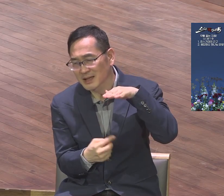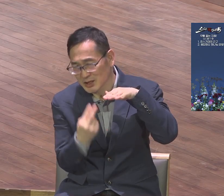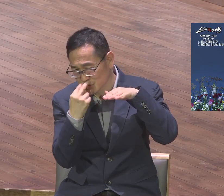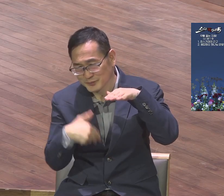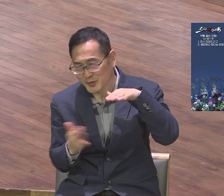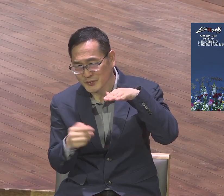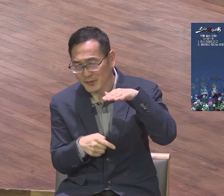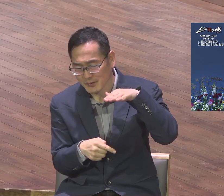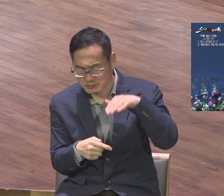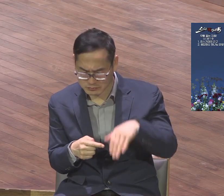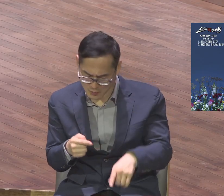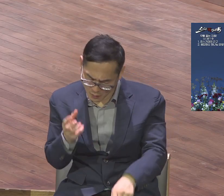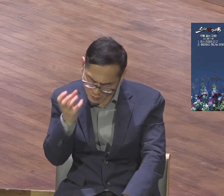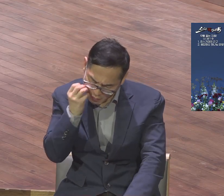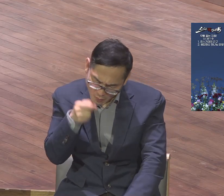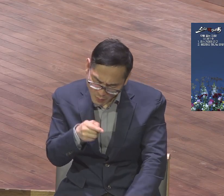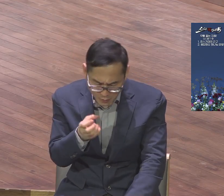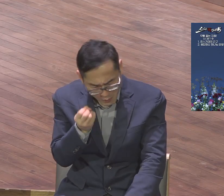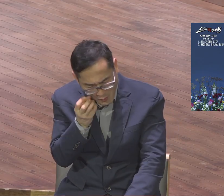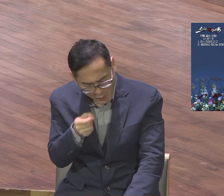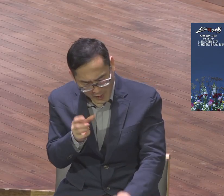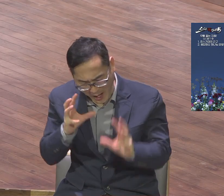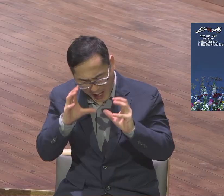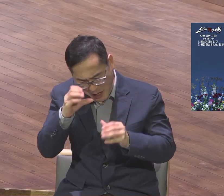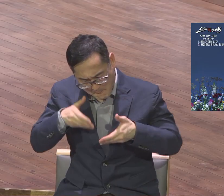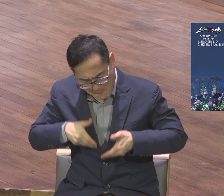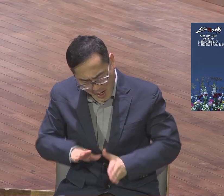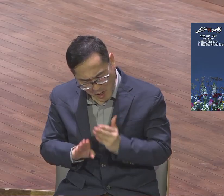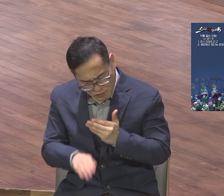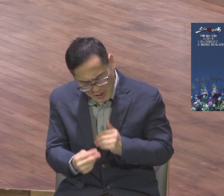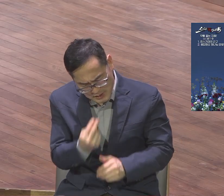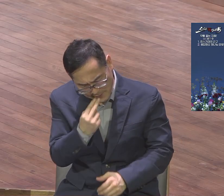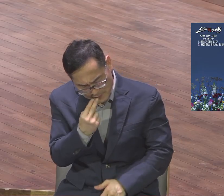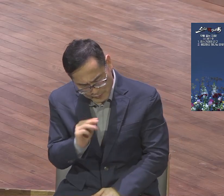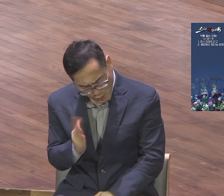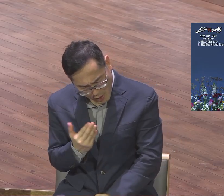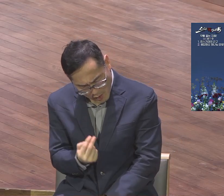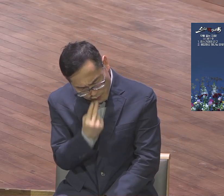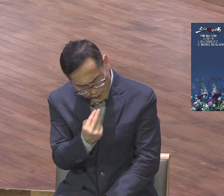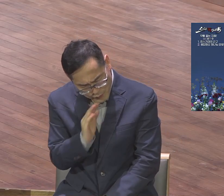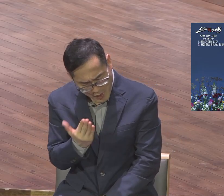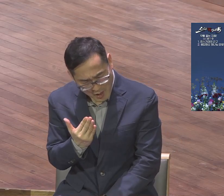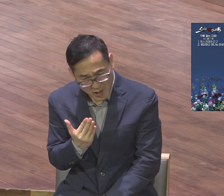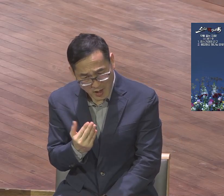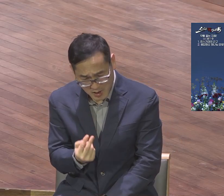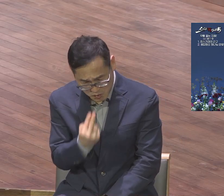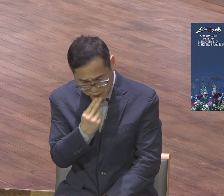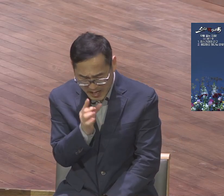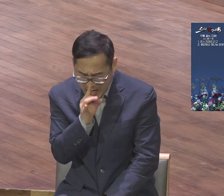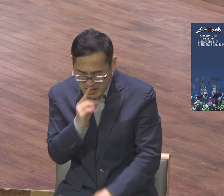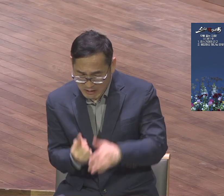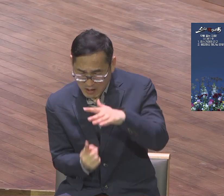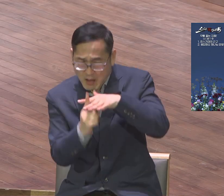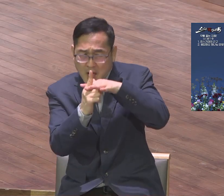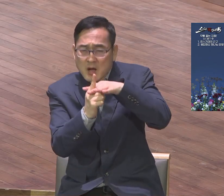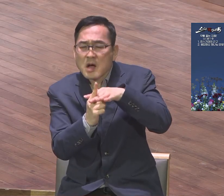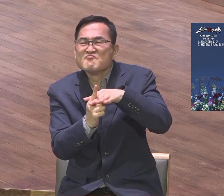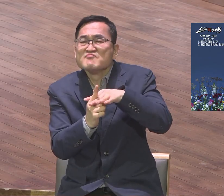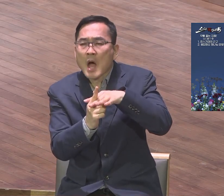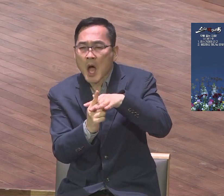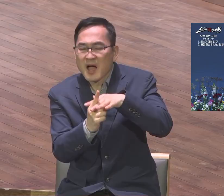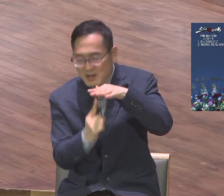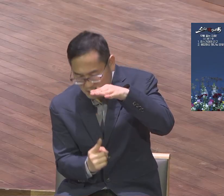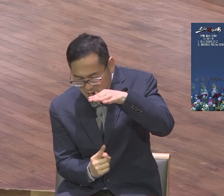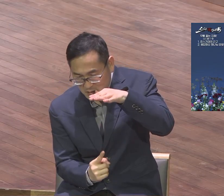않아요. 과학자들이 어떻게 이런 일이 일어날 수 있느냐, 이 고물고기 연구를 했어요. 근데